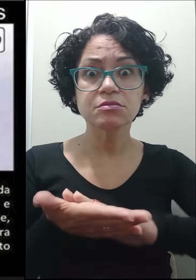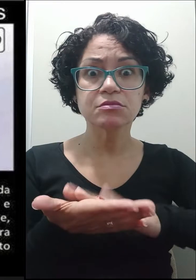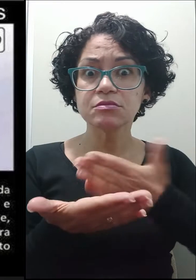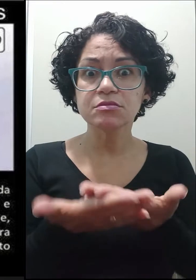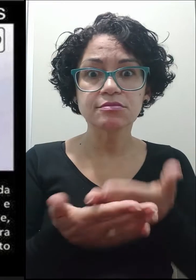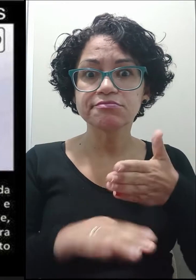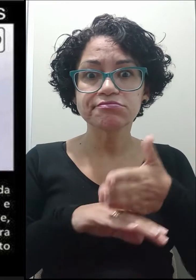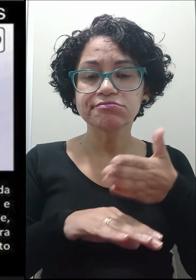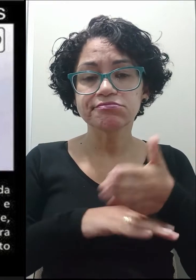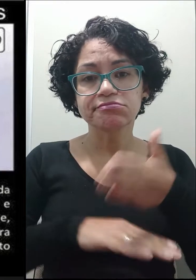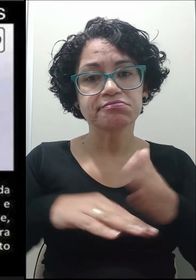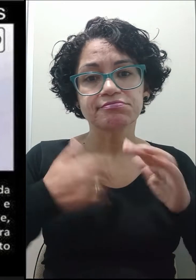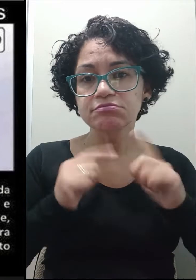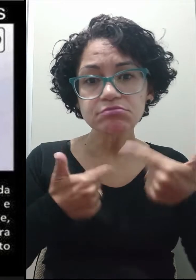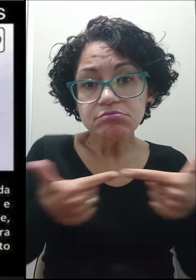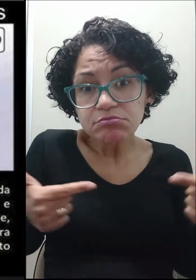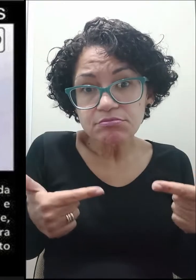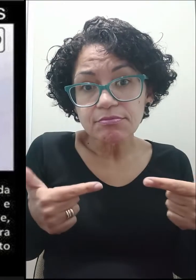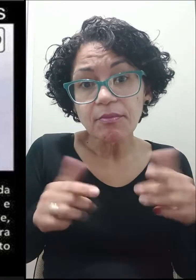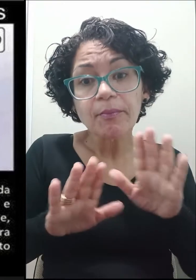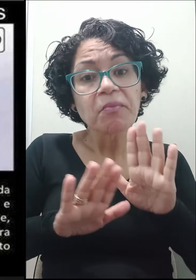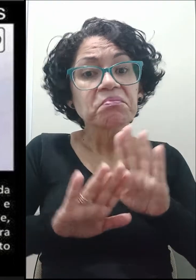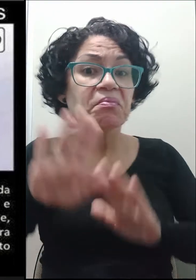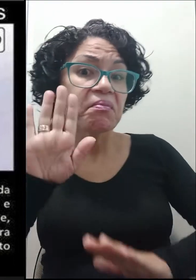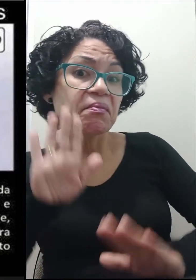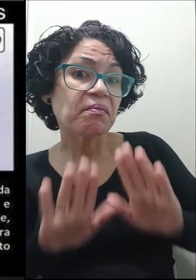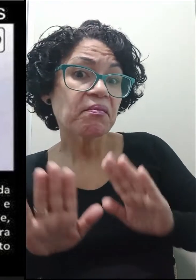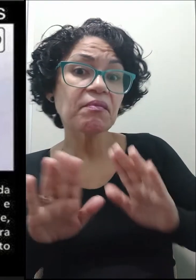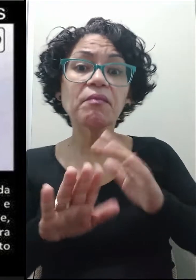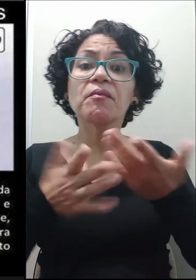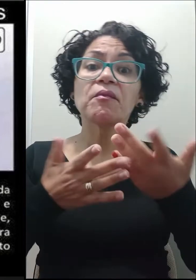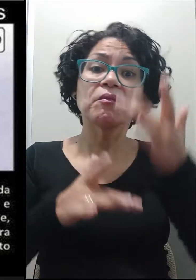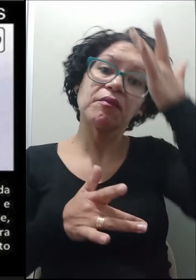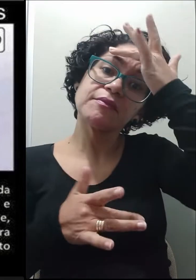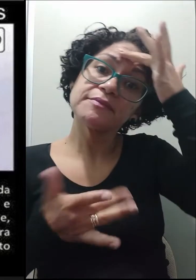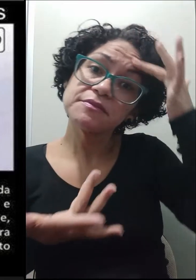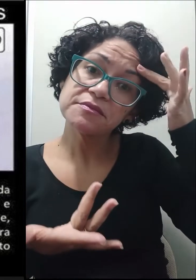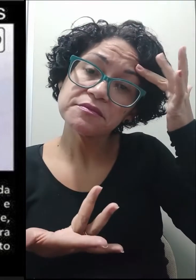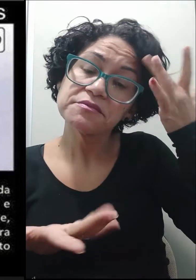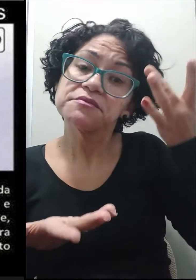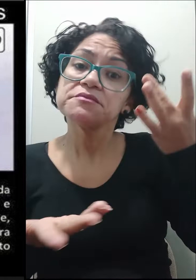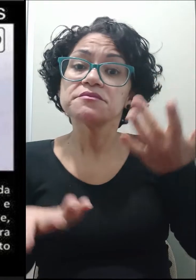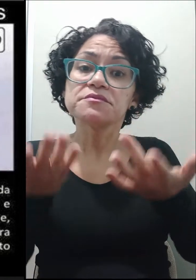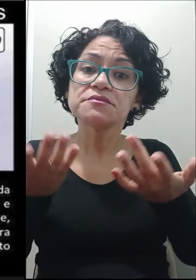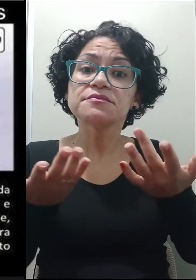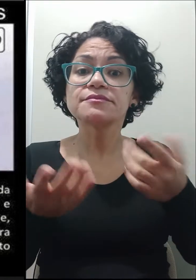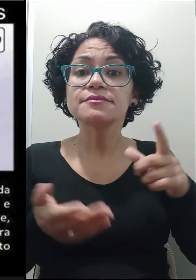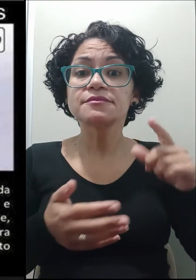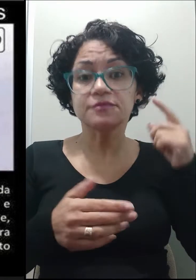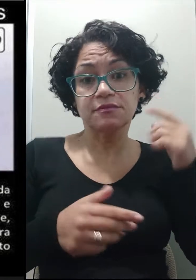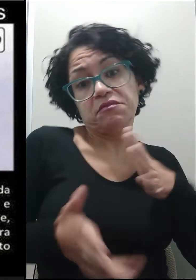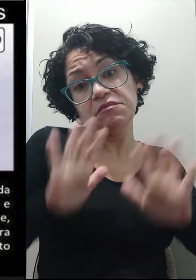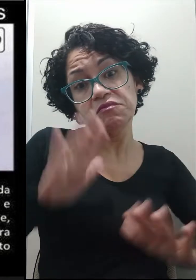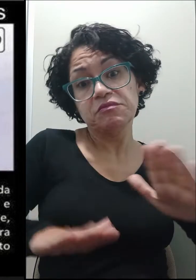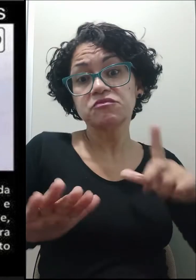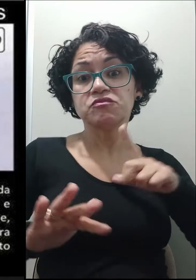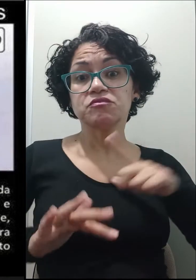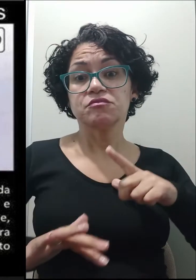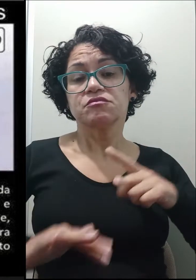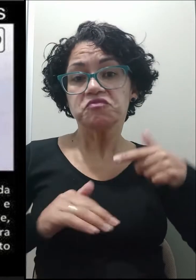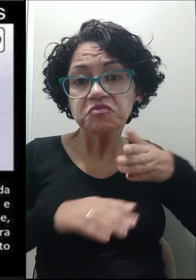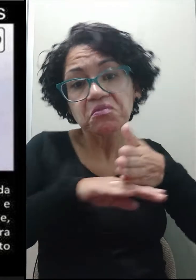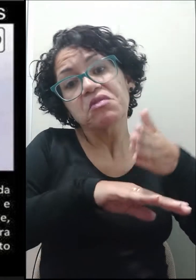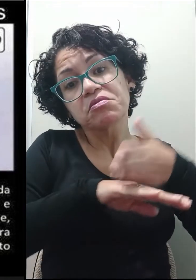havia quem interpretasse essas reuniões. Sem dúvida, muitos surdos, filhos dos